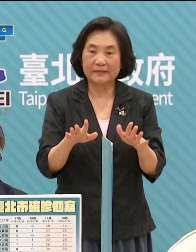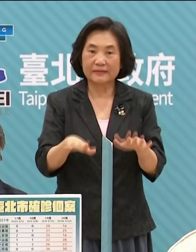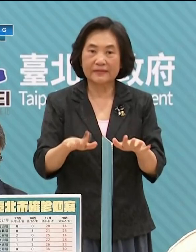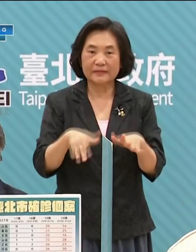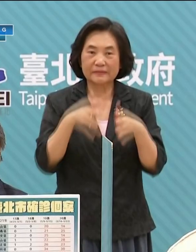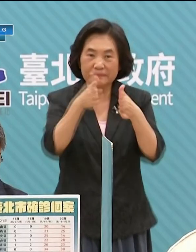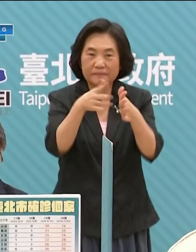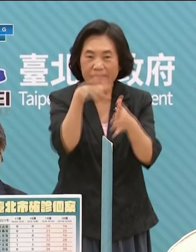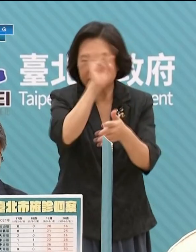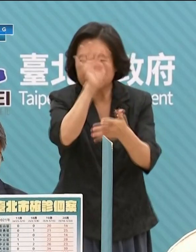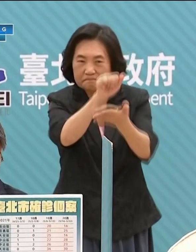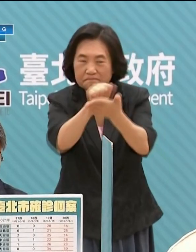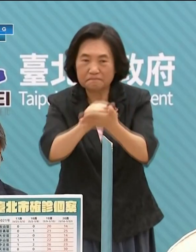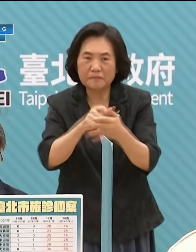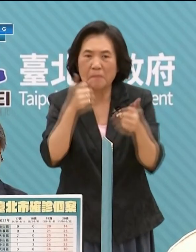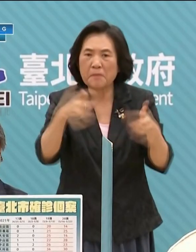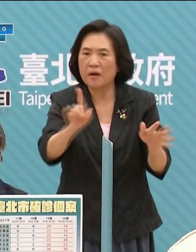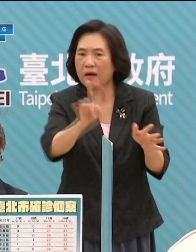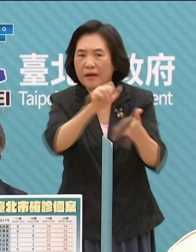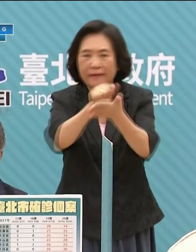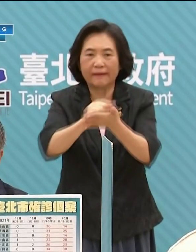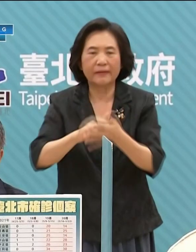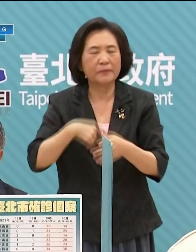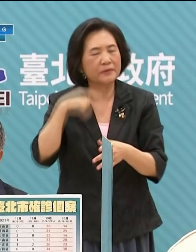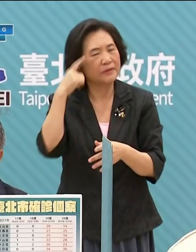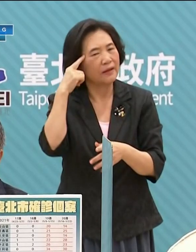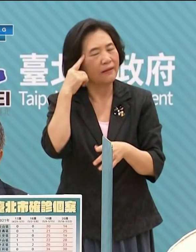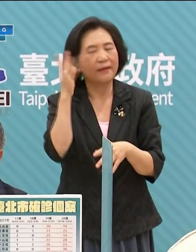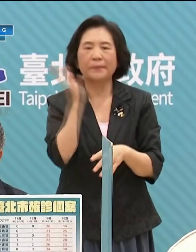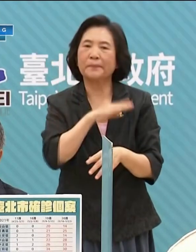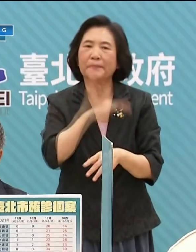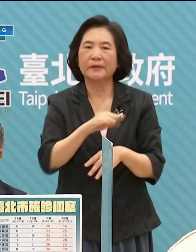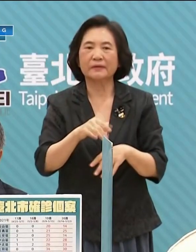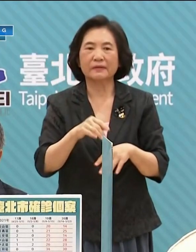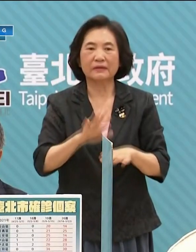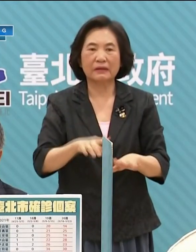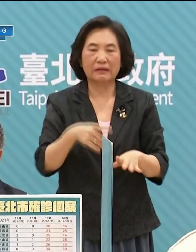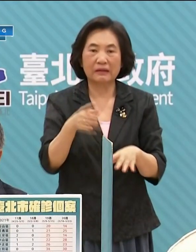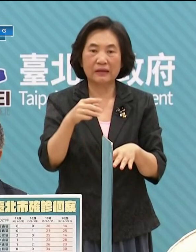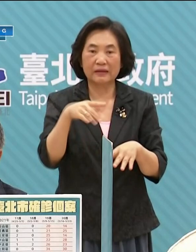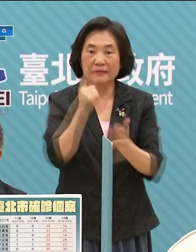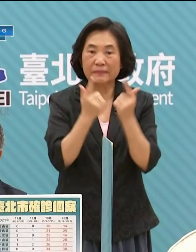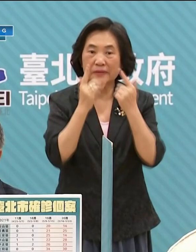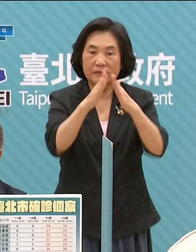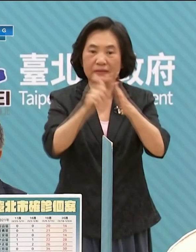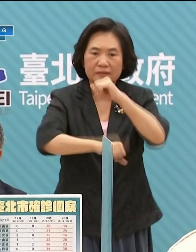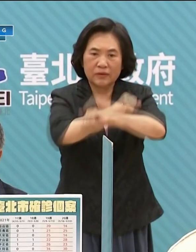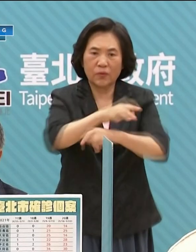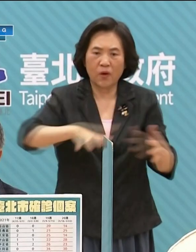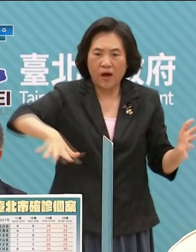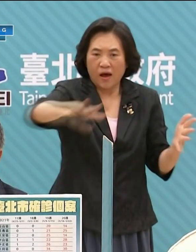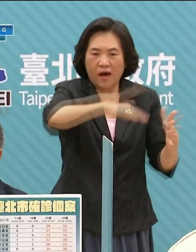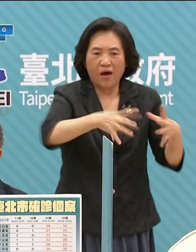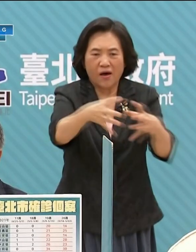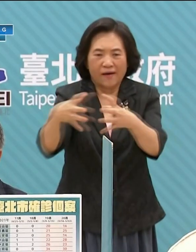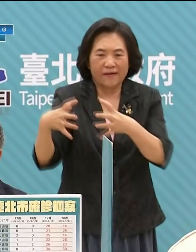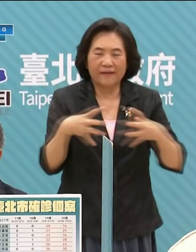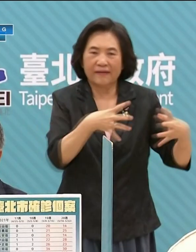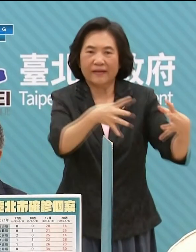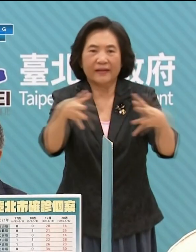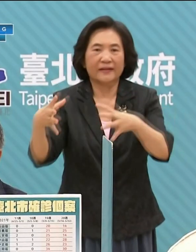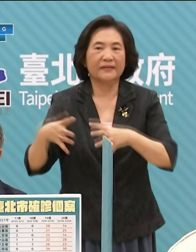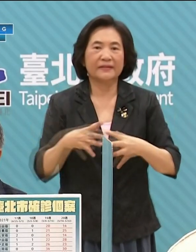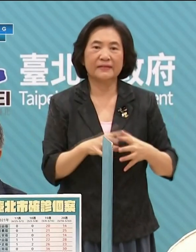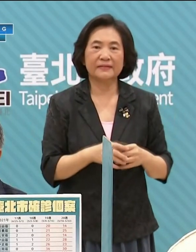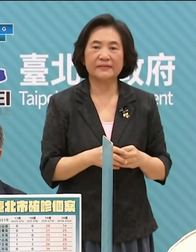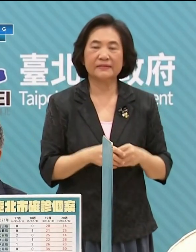个疫调已经没有意义？因为在这上面说几百例哦，特别是我们台北是一个生活圈，你知道哈，所以那个做足